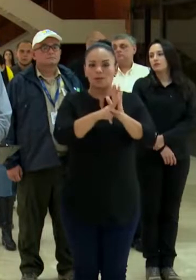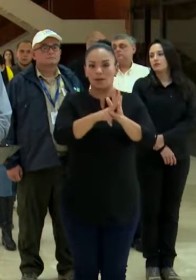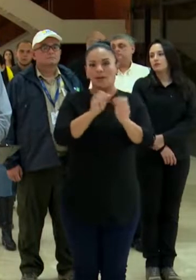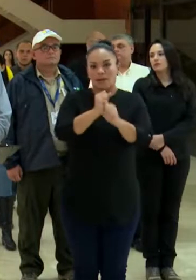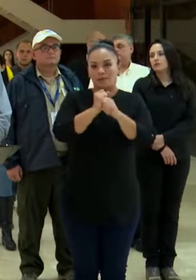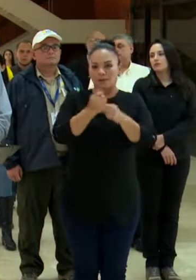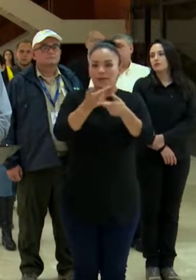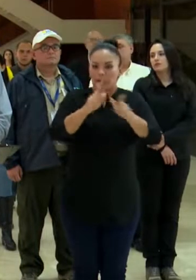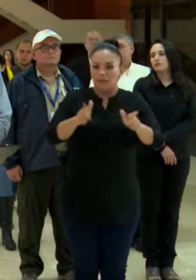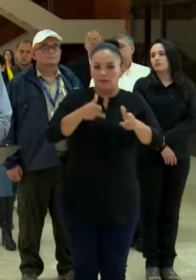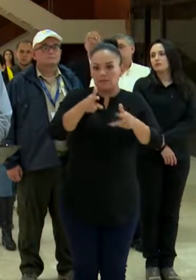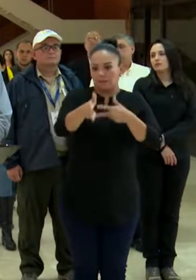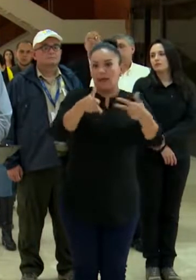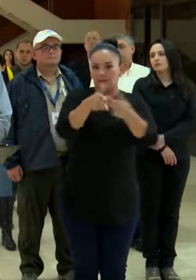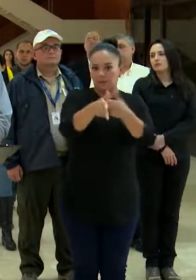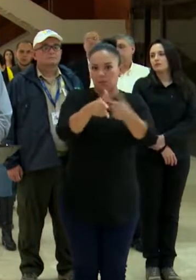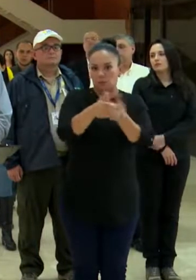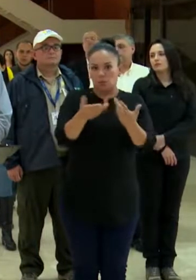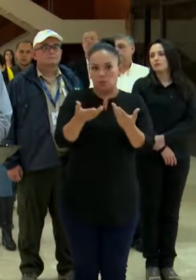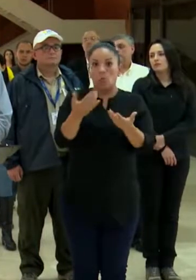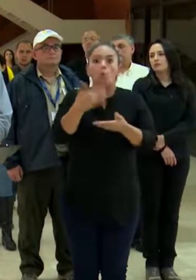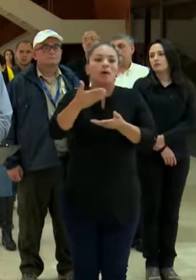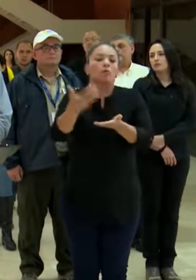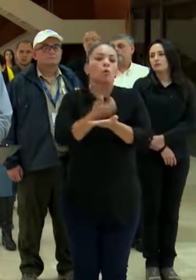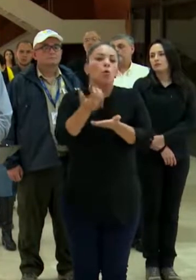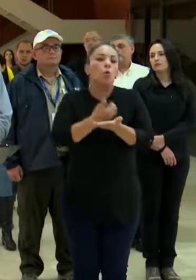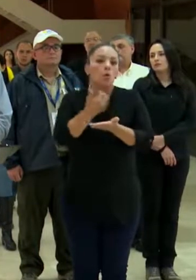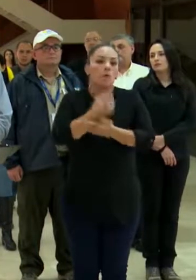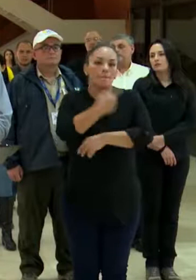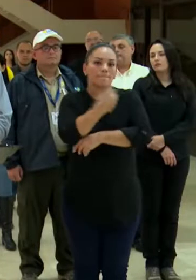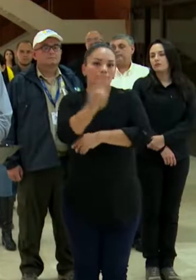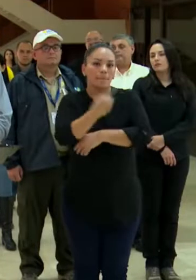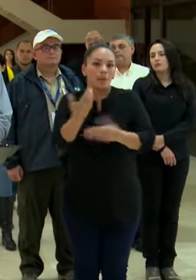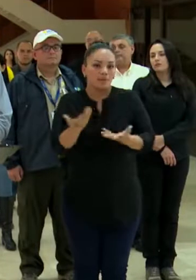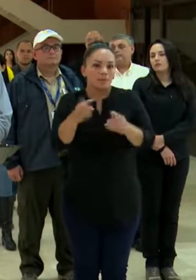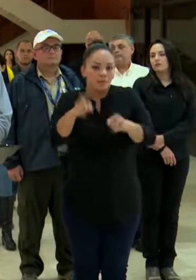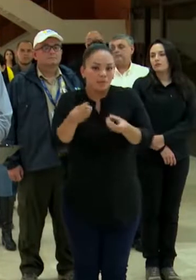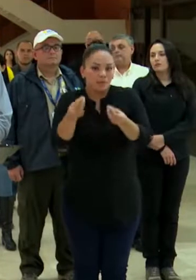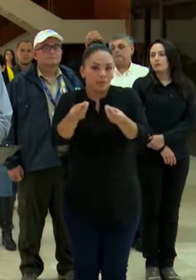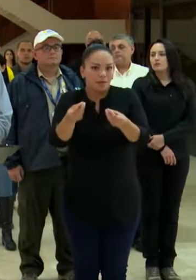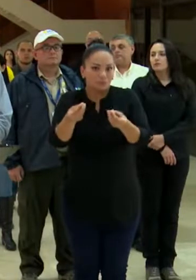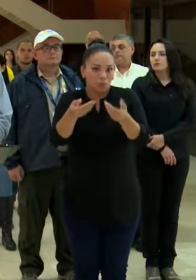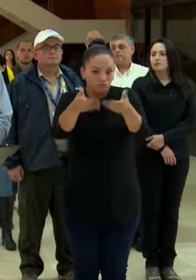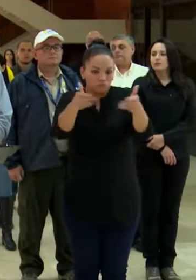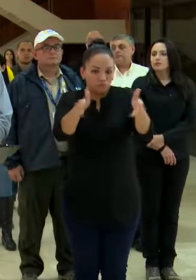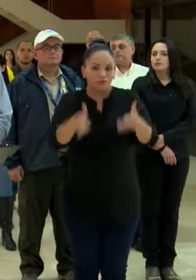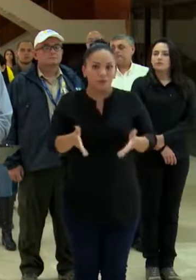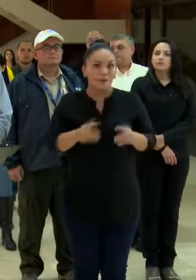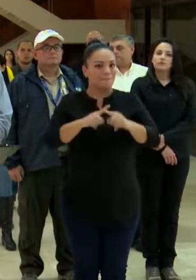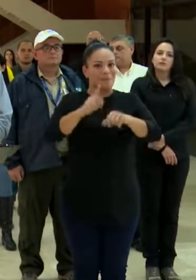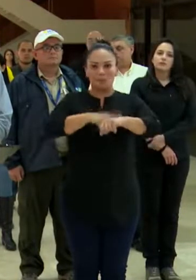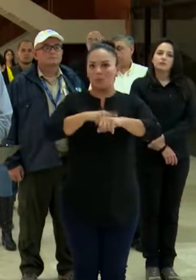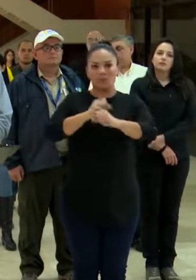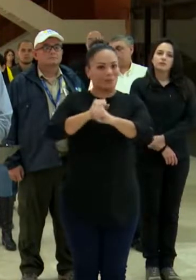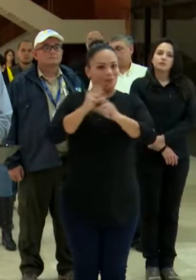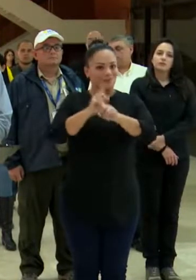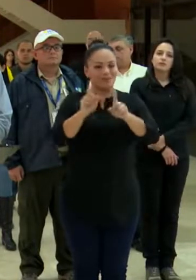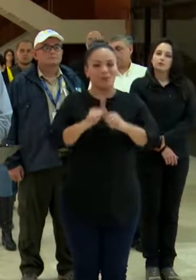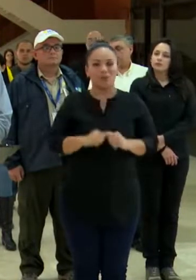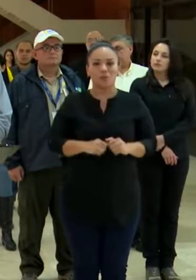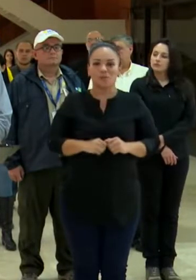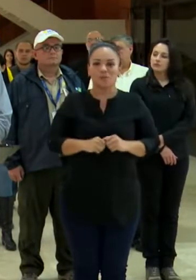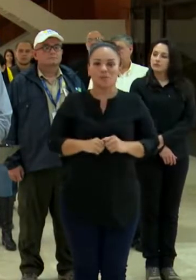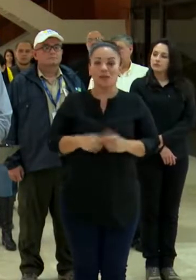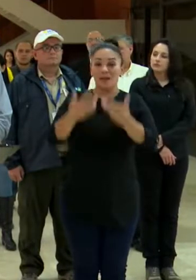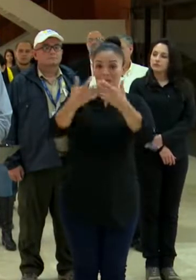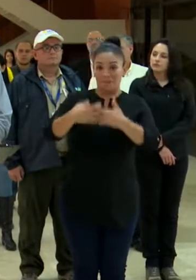tránsito. Cuando yo tengo una vía en la que se cobra peaje, tengo que garantizar. La ruta alterna no se estaba garantizando en ese momento. Global